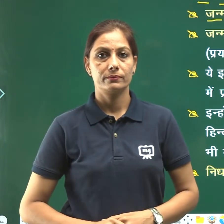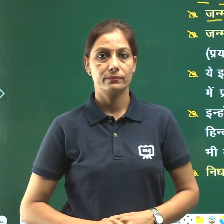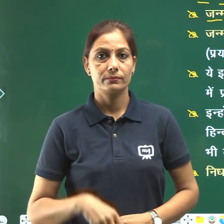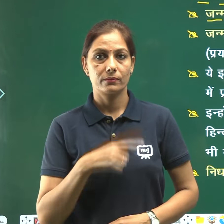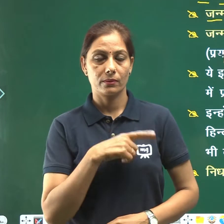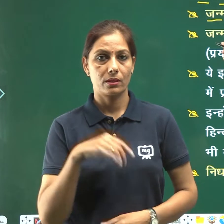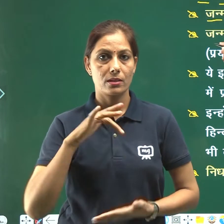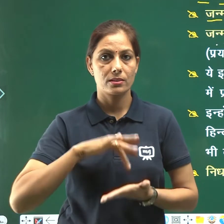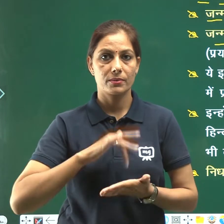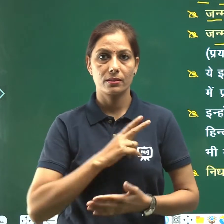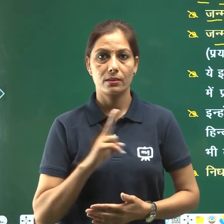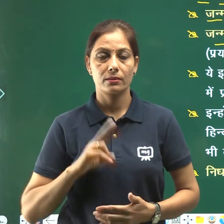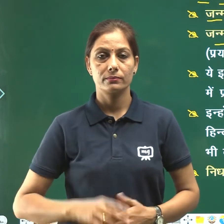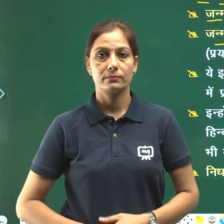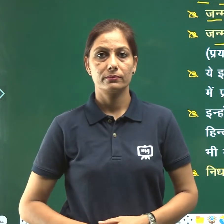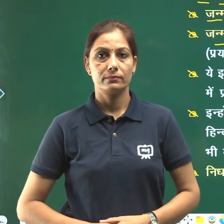इनका जन्म स्थान